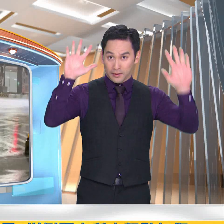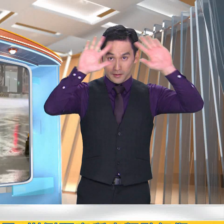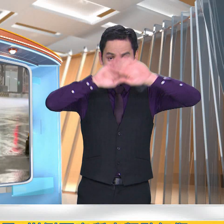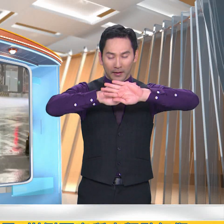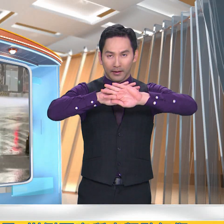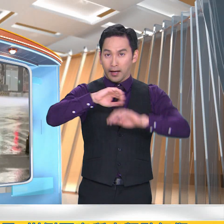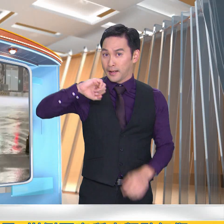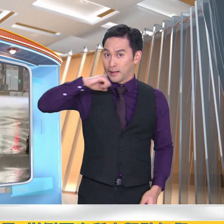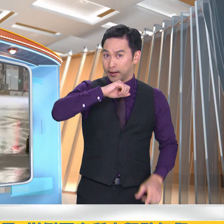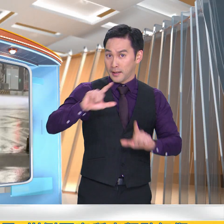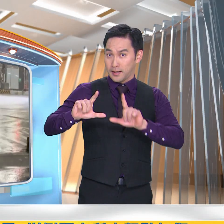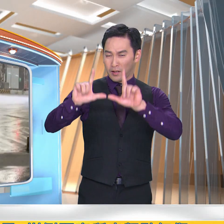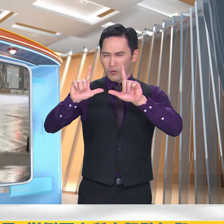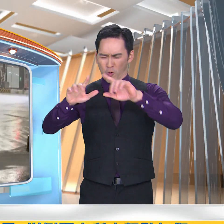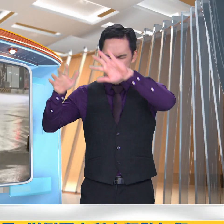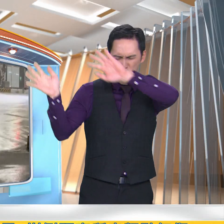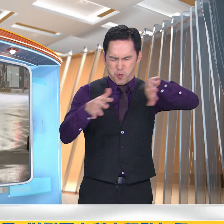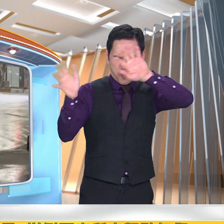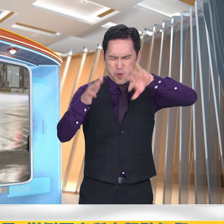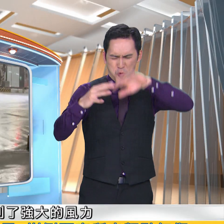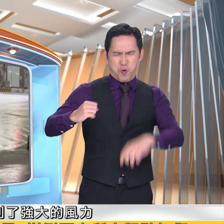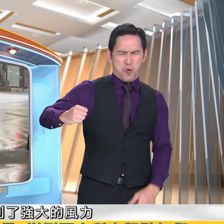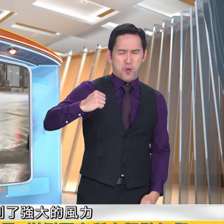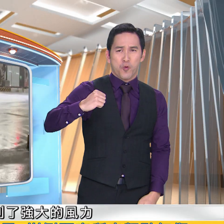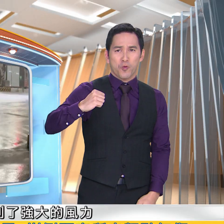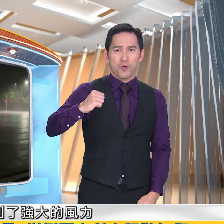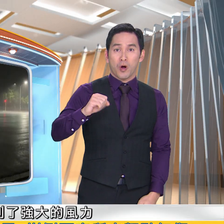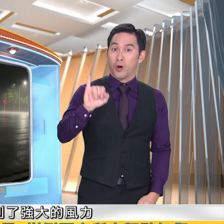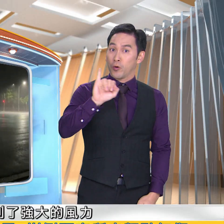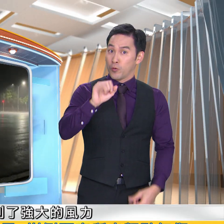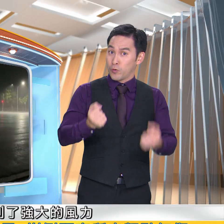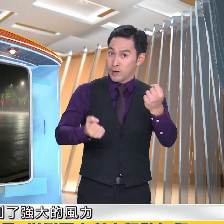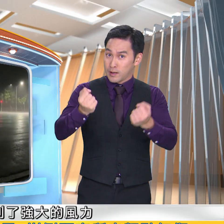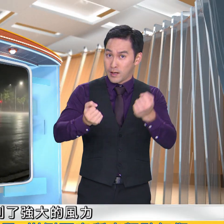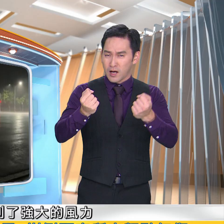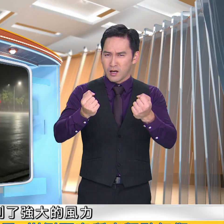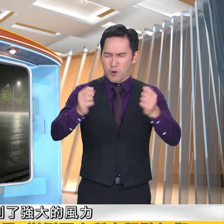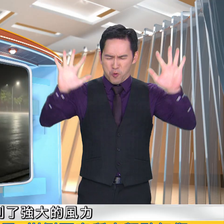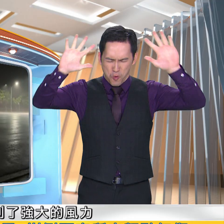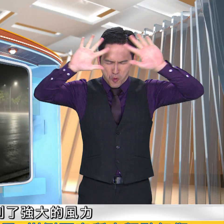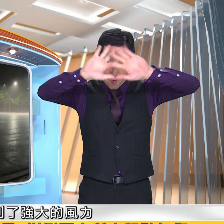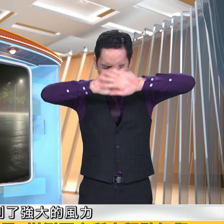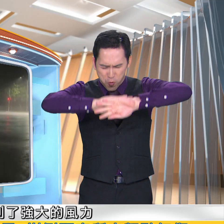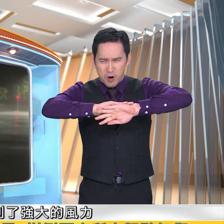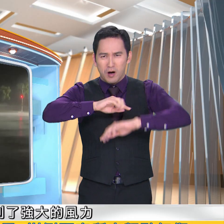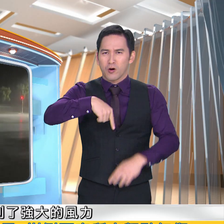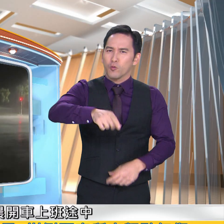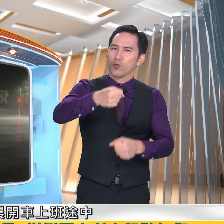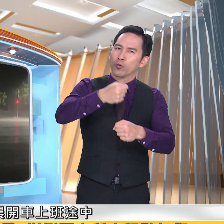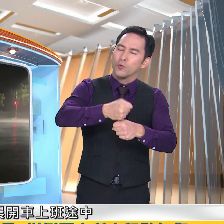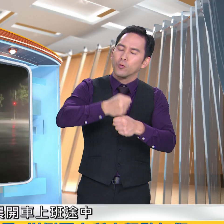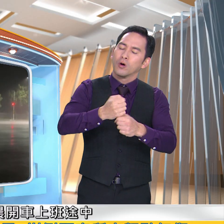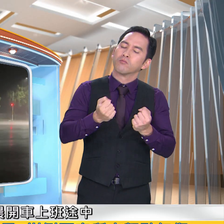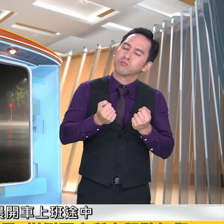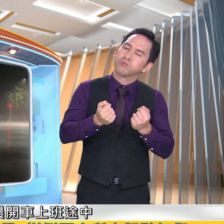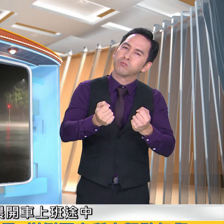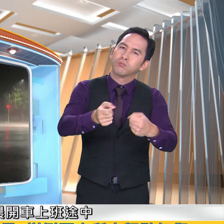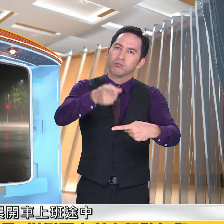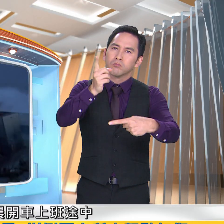昨天入夜之后，台东地区感受到了强大风力。一名女驾驶凌晨开车上班途